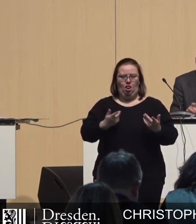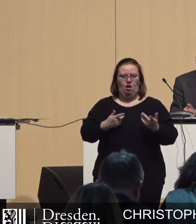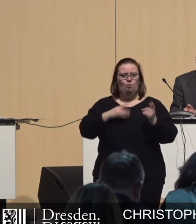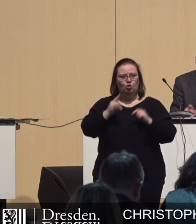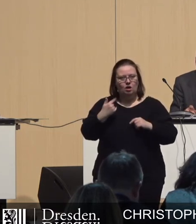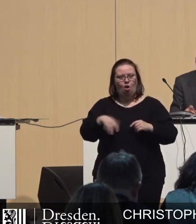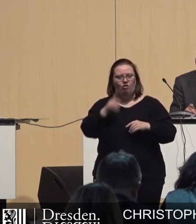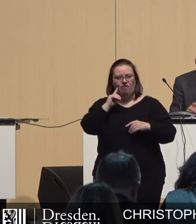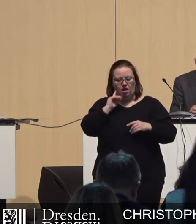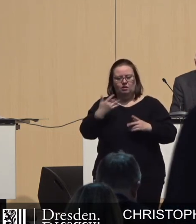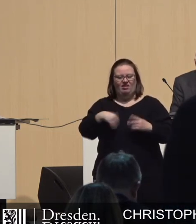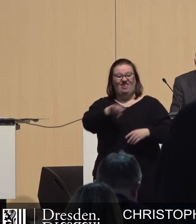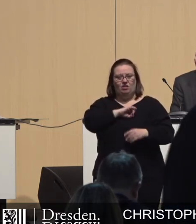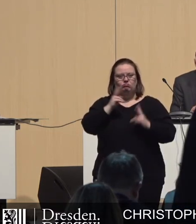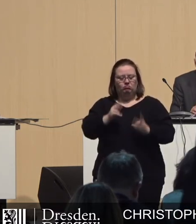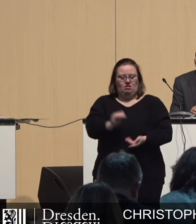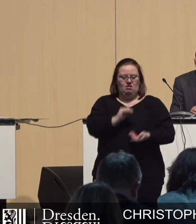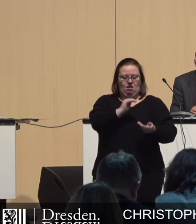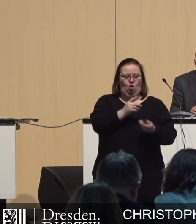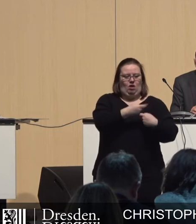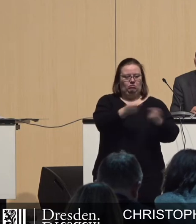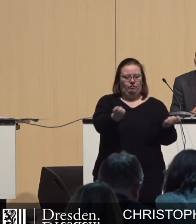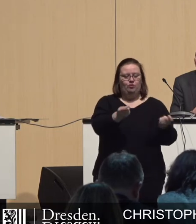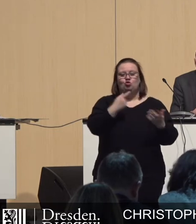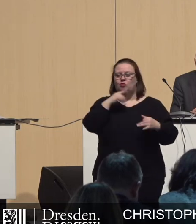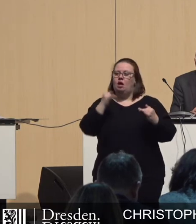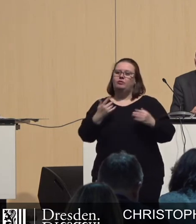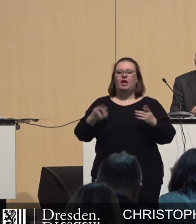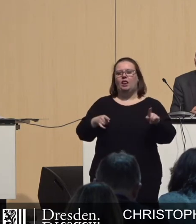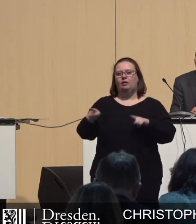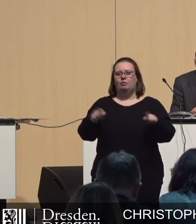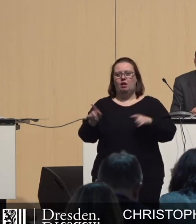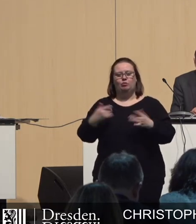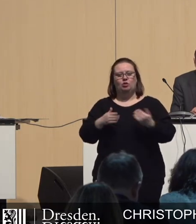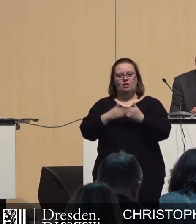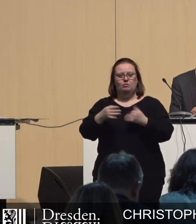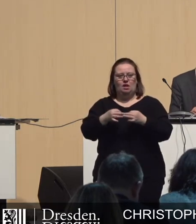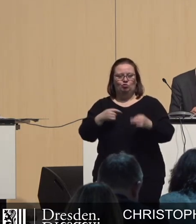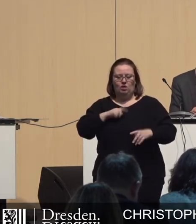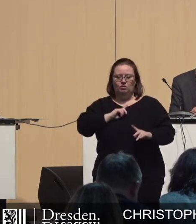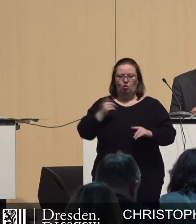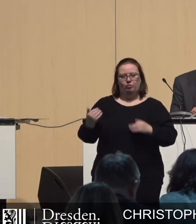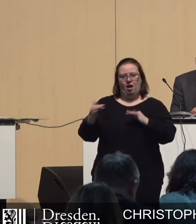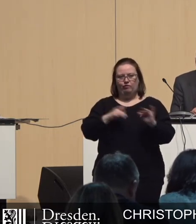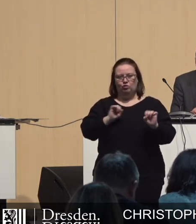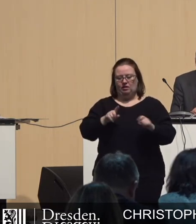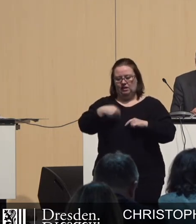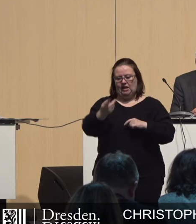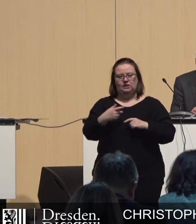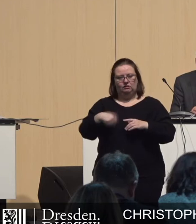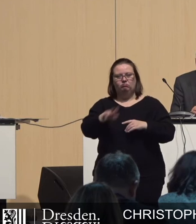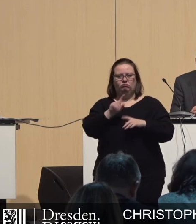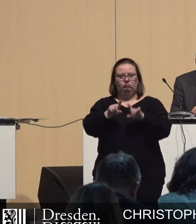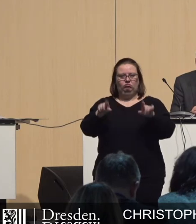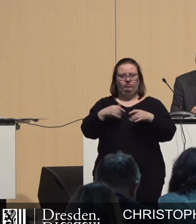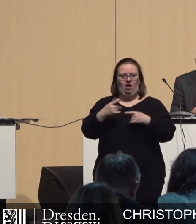nach Ausschüttung innerhalb der Haushaltsthematik, und nicht mal eben hier nebenbei in einem Nebensatz, wo wir dann darüber Einfluss nehmen, wie das innerhalb der TWD